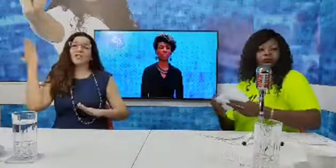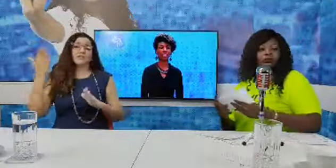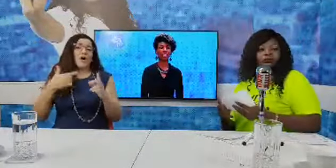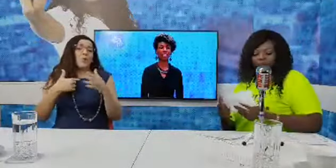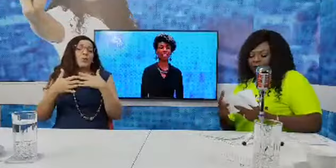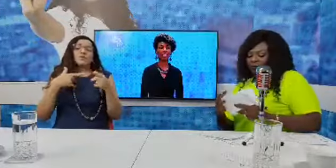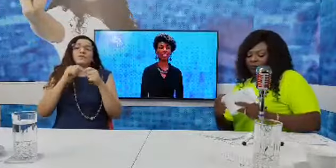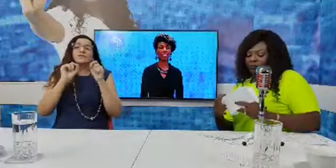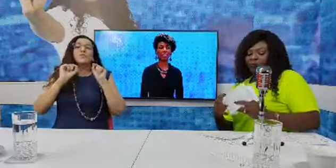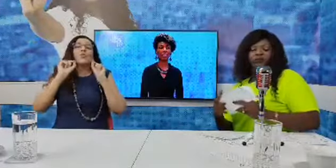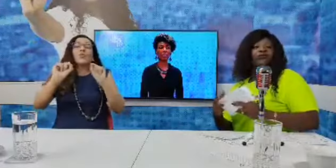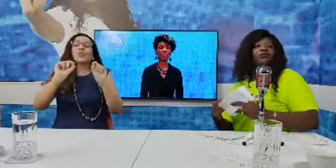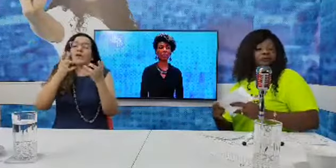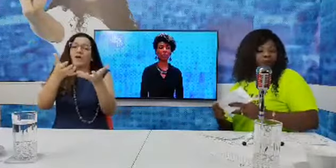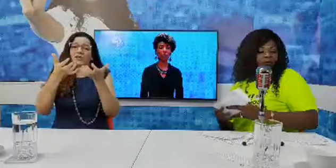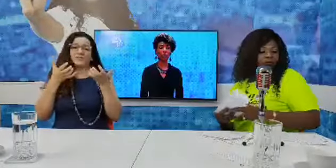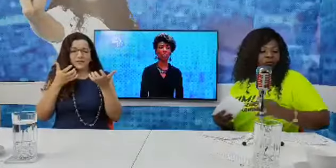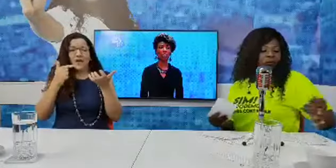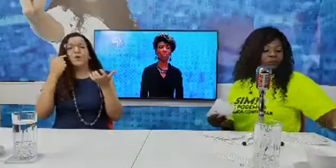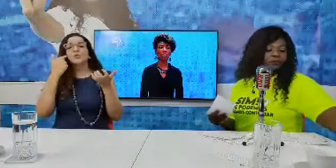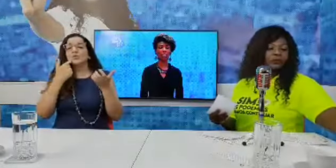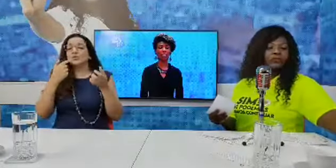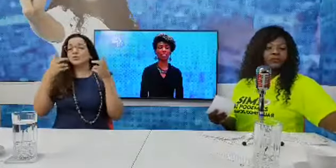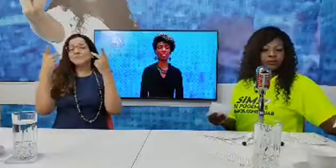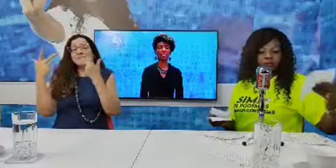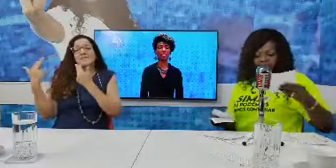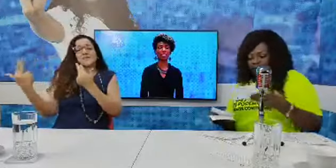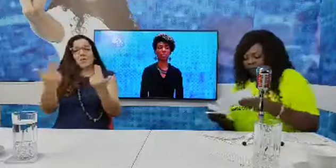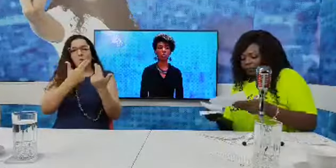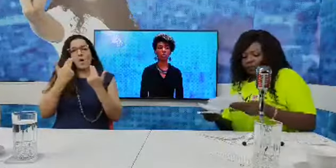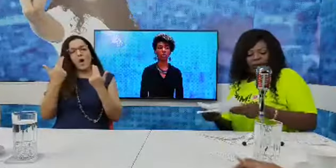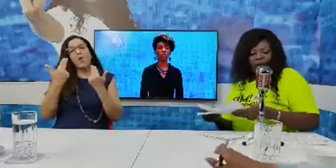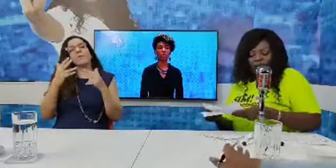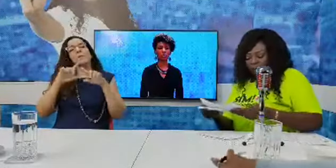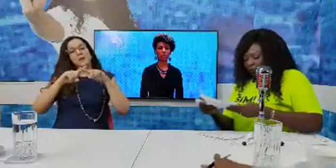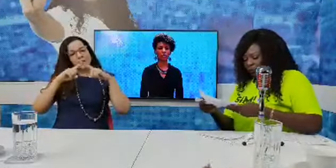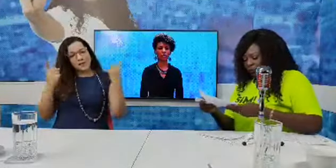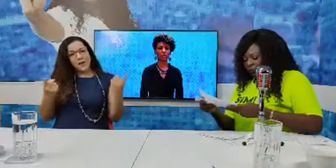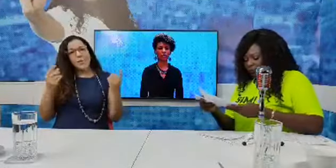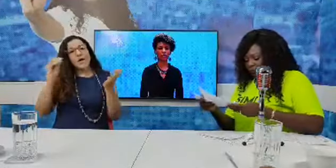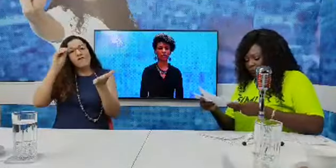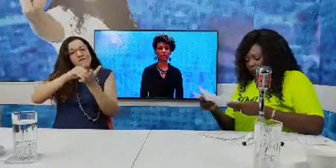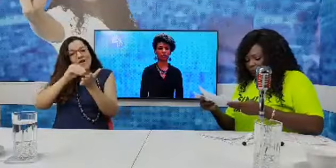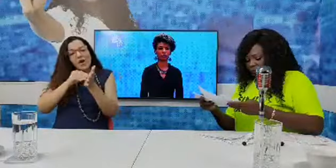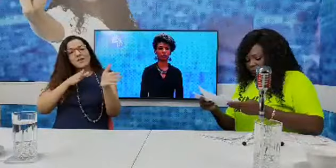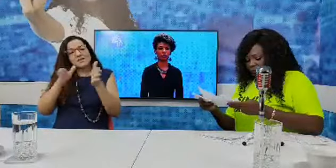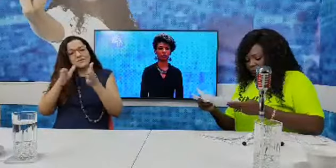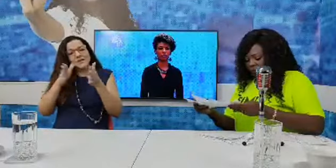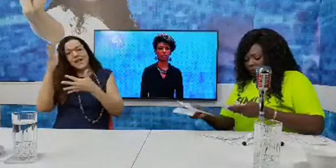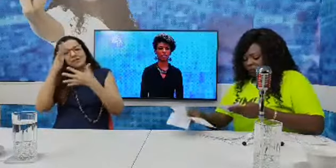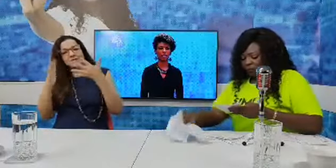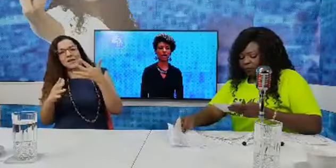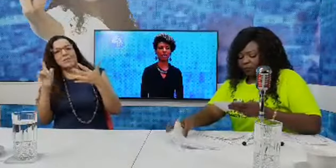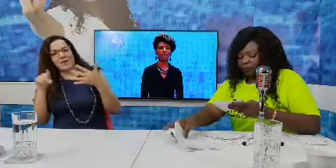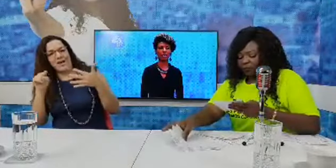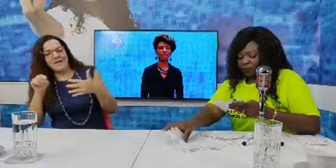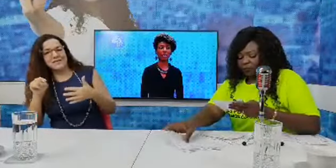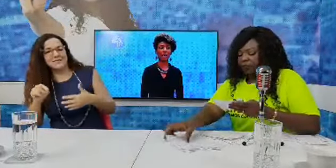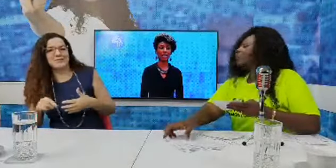Em casa ela é sozinha, então é bom ter essa interação com outras pessoas surdas. Mas